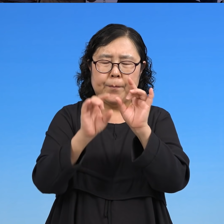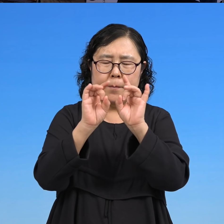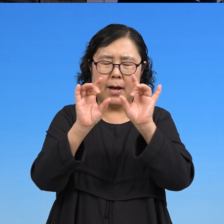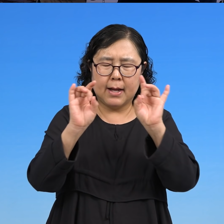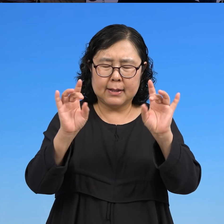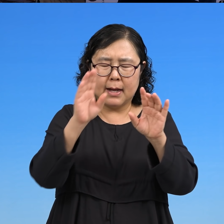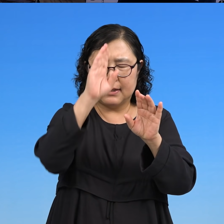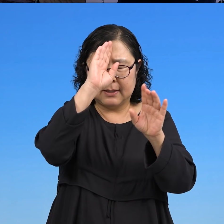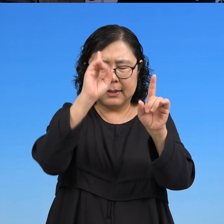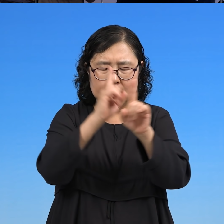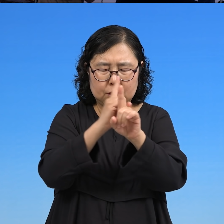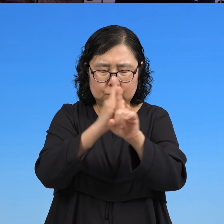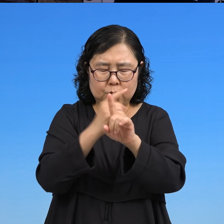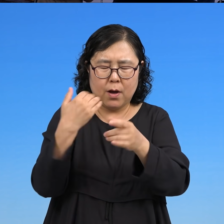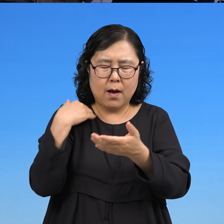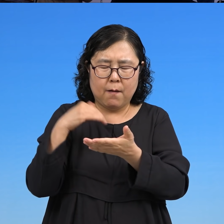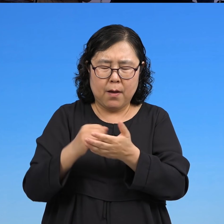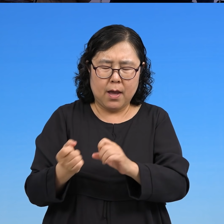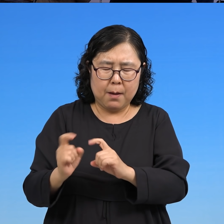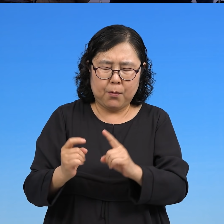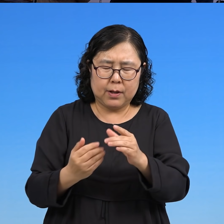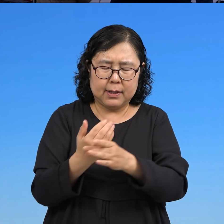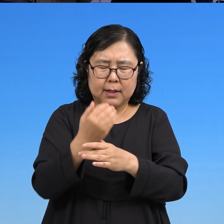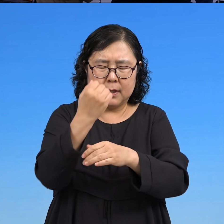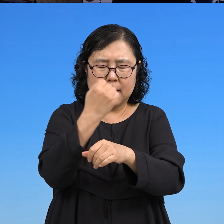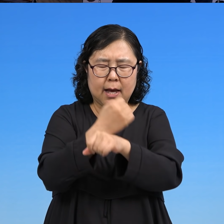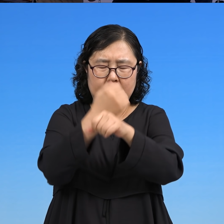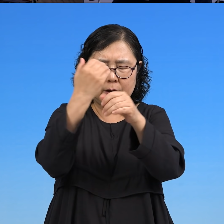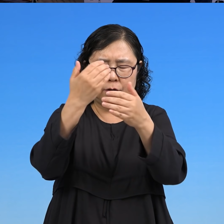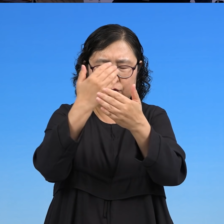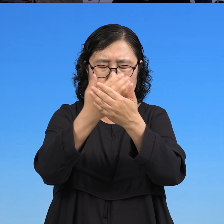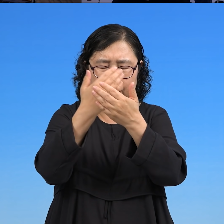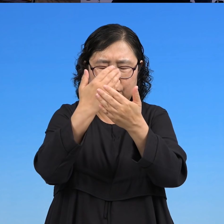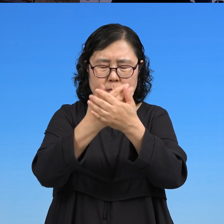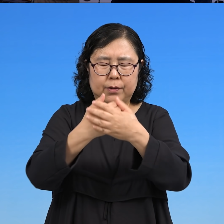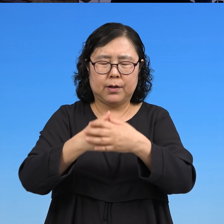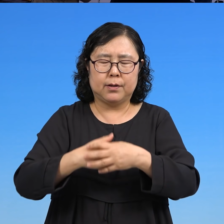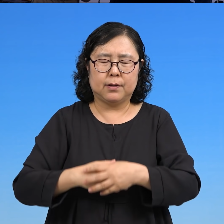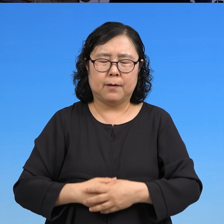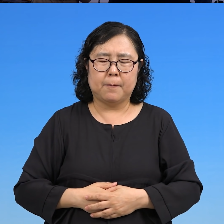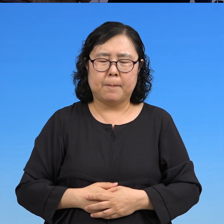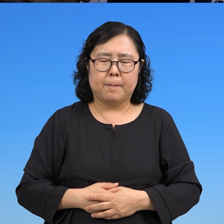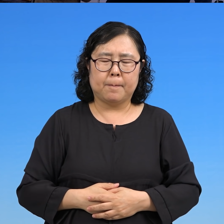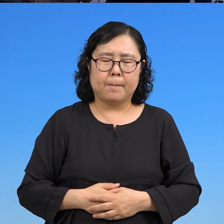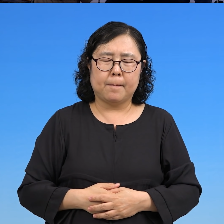가정마다 치유와 회복이 일어나게 하여 주시옵소서.